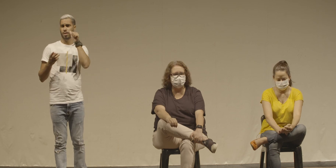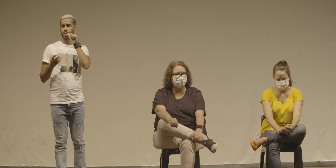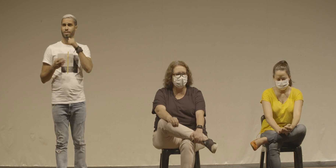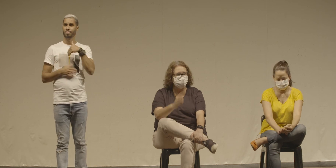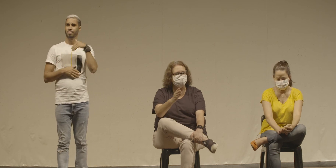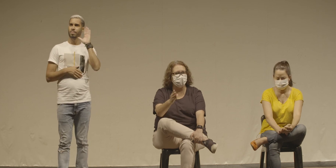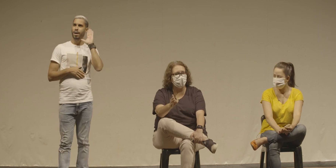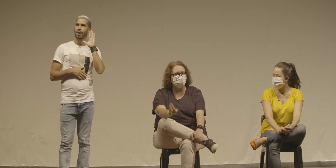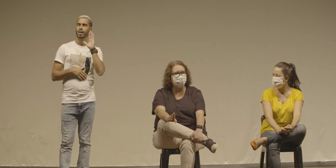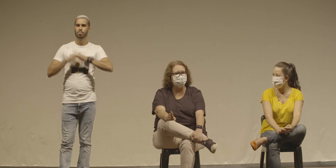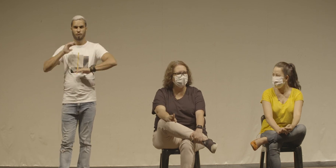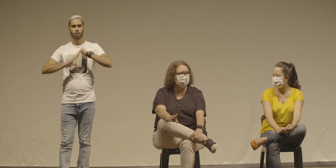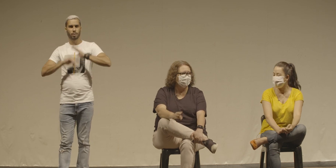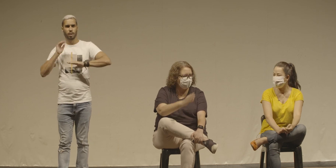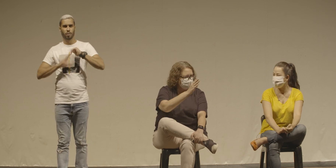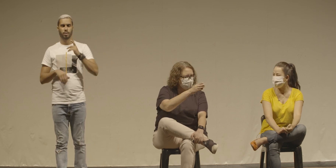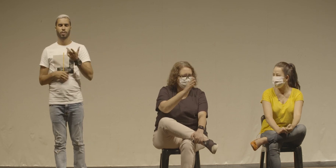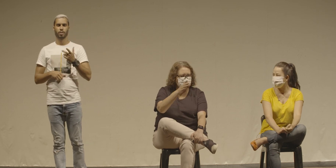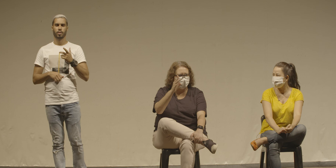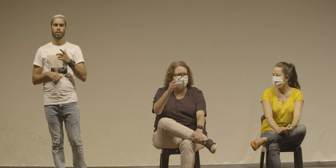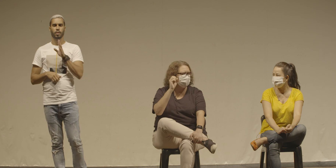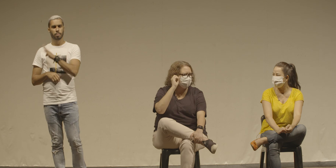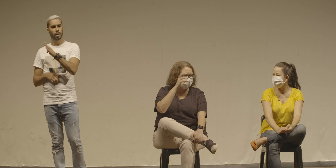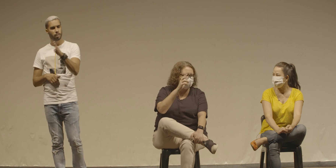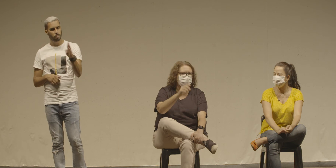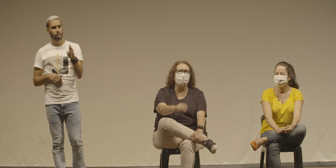a Hortência é bem profissional mesmo, né? É aquilo